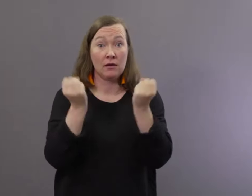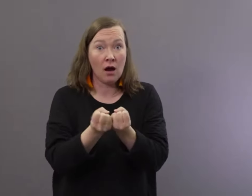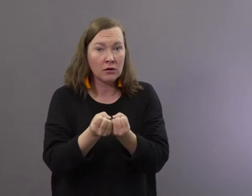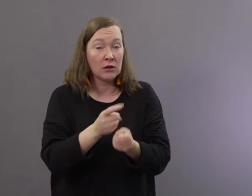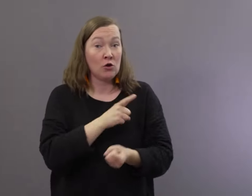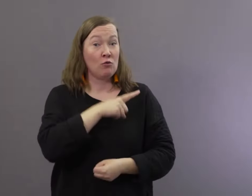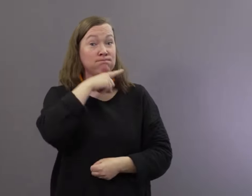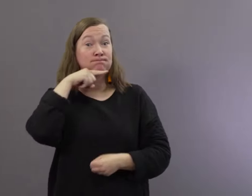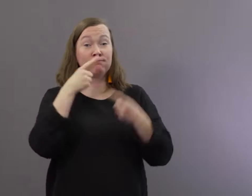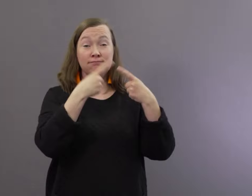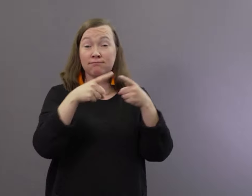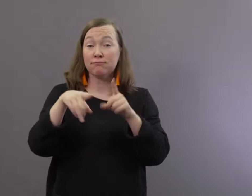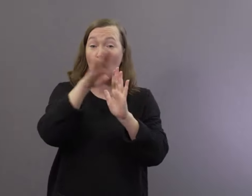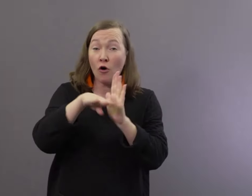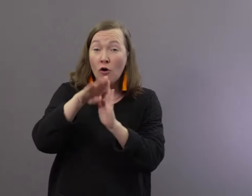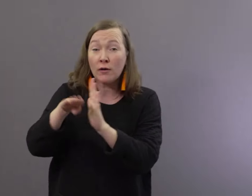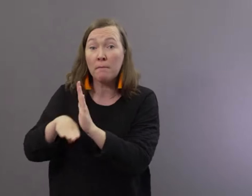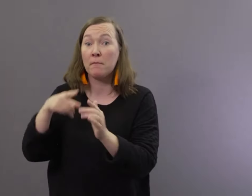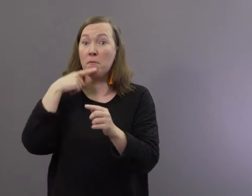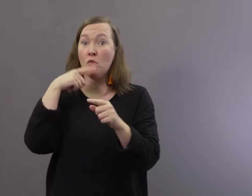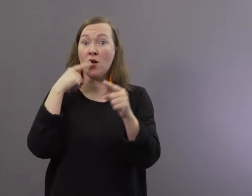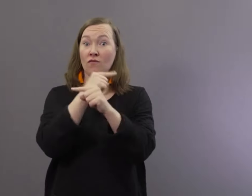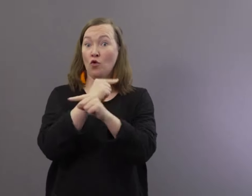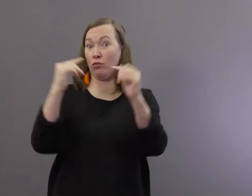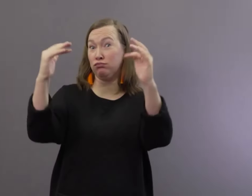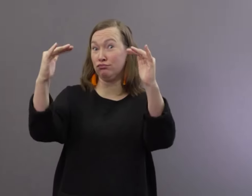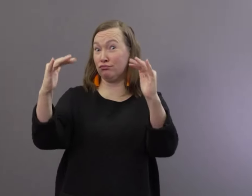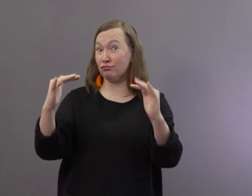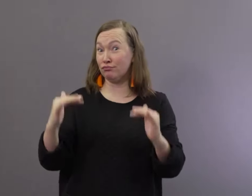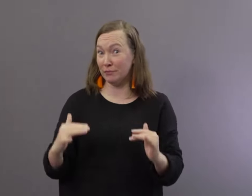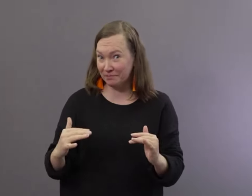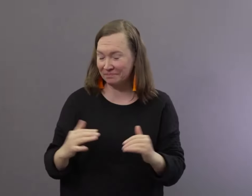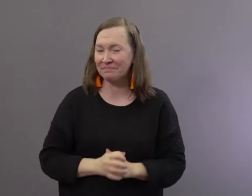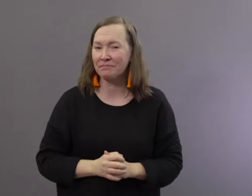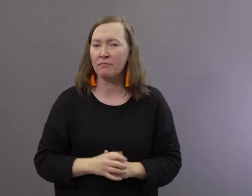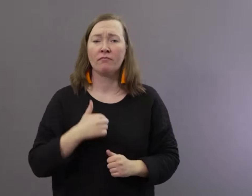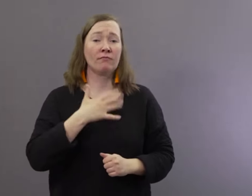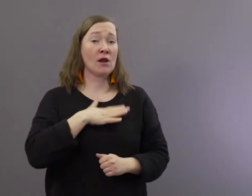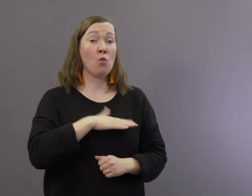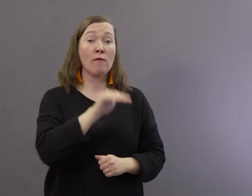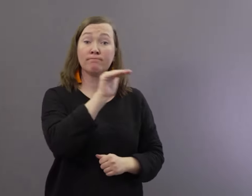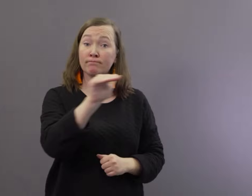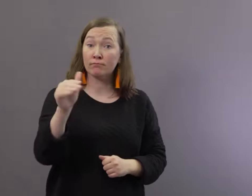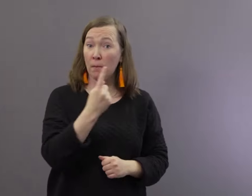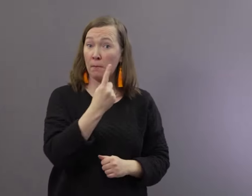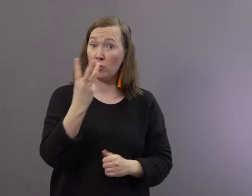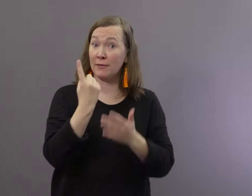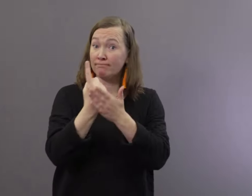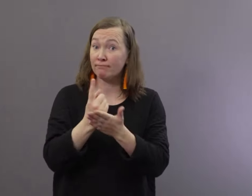Meillä on tässä kolmituntinen webinaari edessä. Meillä on ohjelmaa ja puheenvuoroja melkoinen